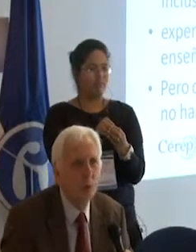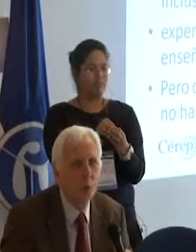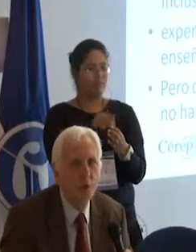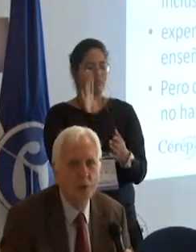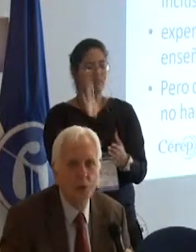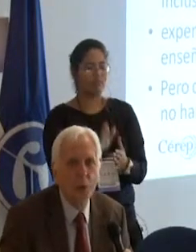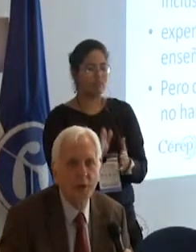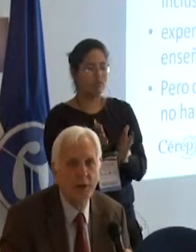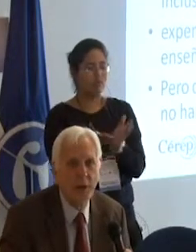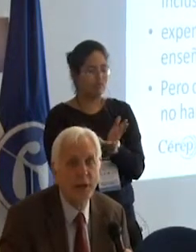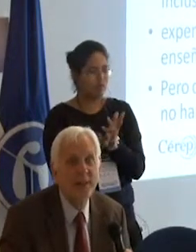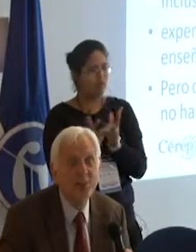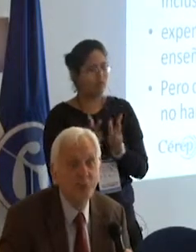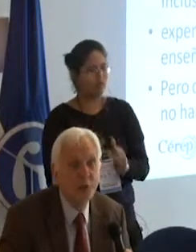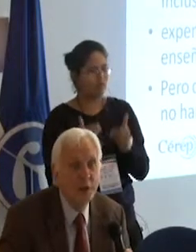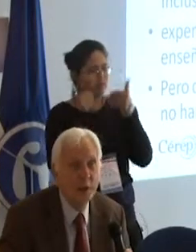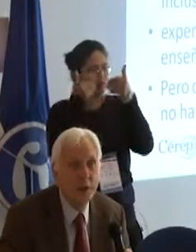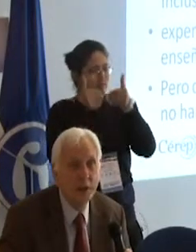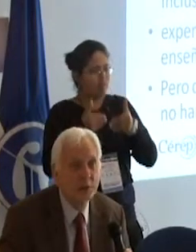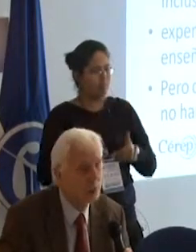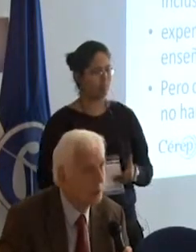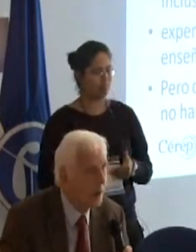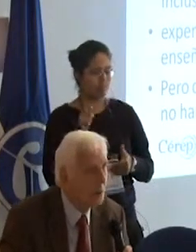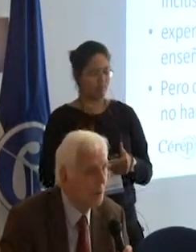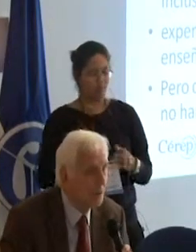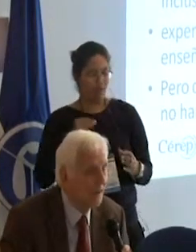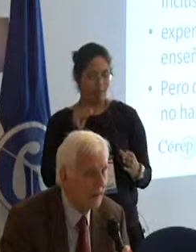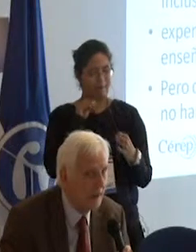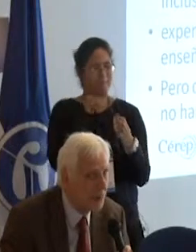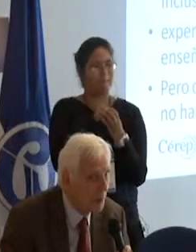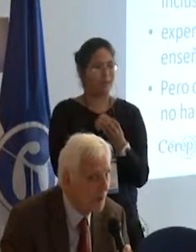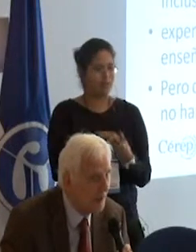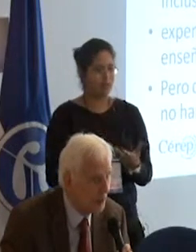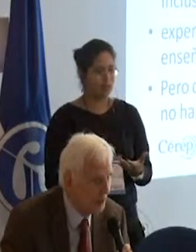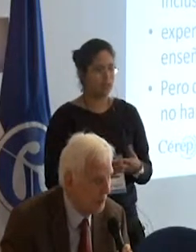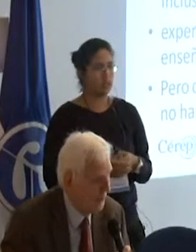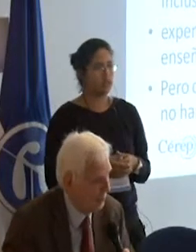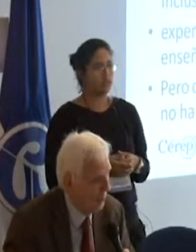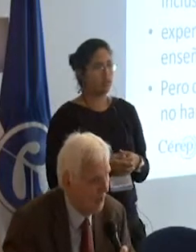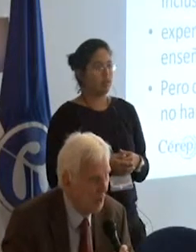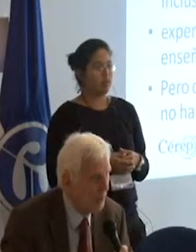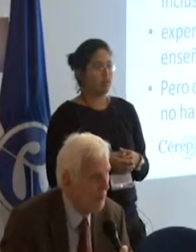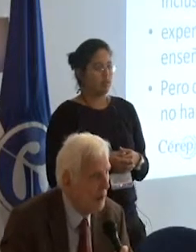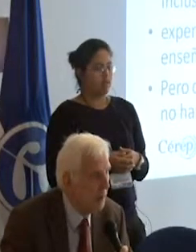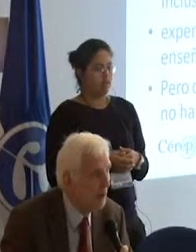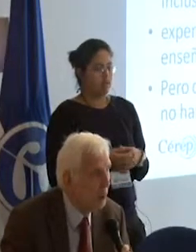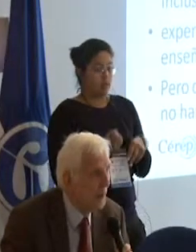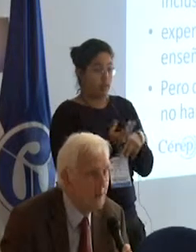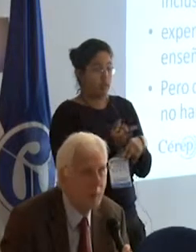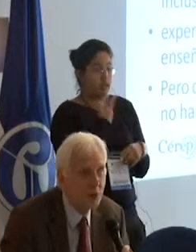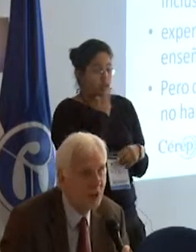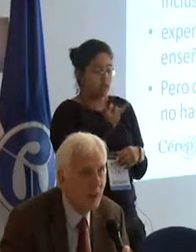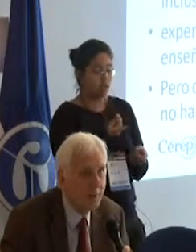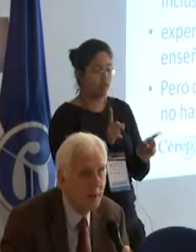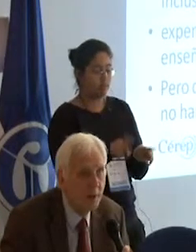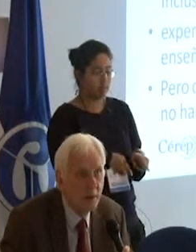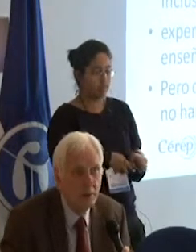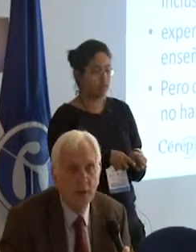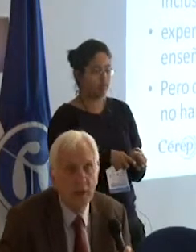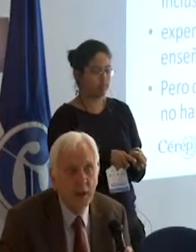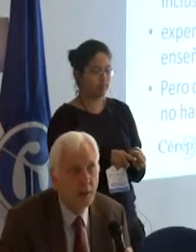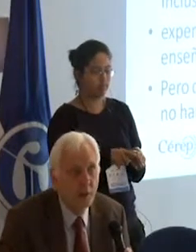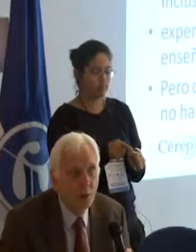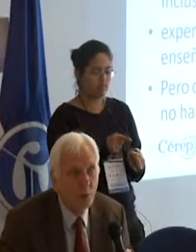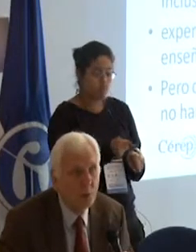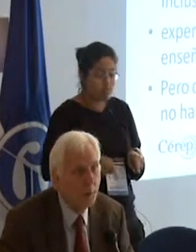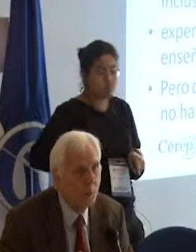a los estudiantes en situación de discapacidad. También dicen que cuando tienen 3 alumnos en su clase que